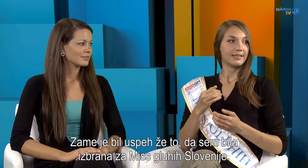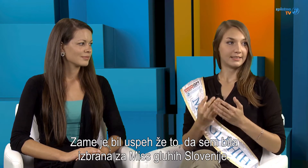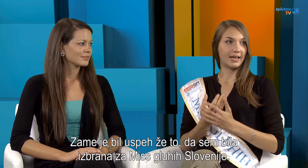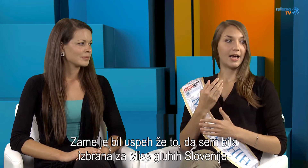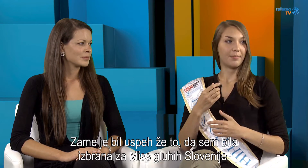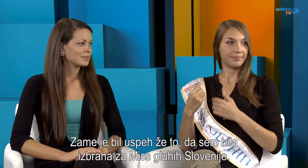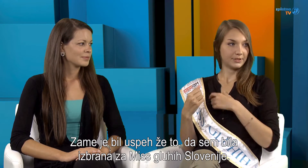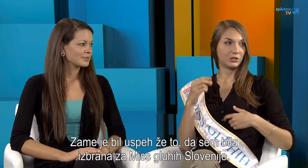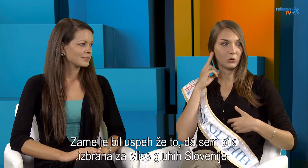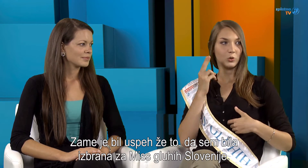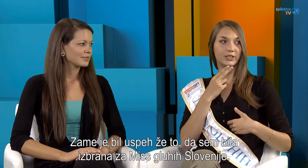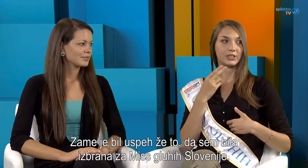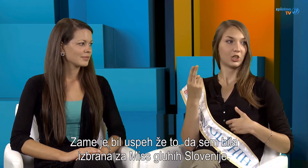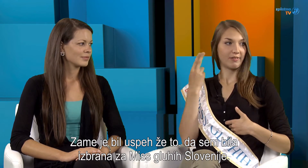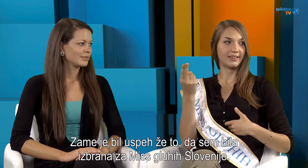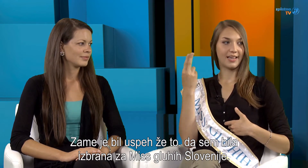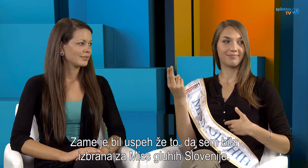za Miss gluhih Slovenije.